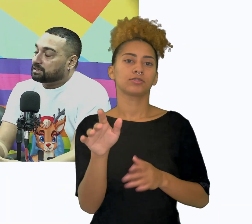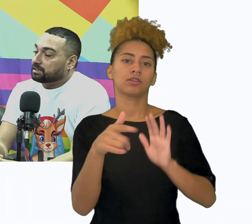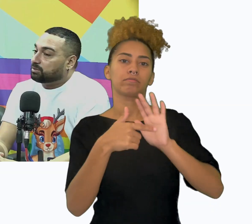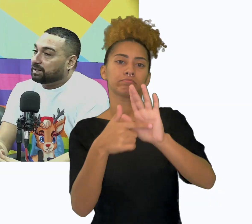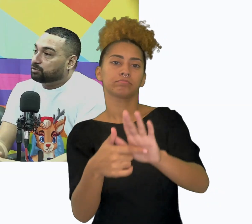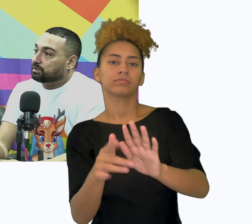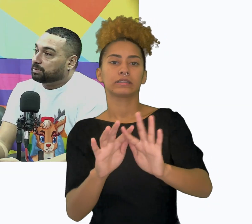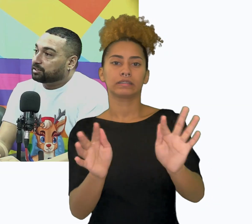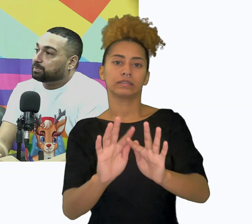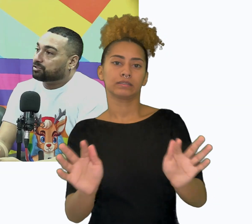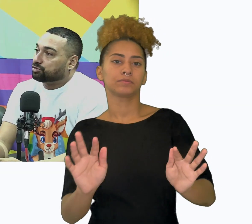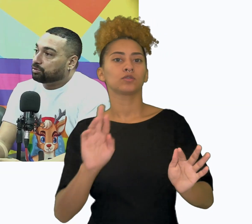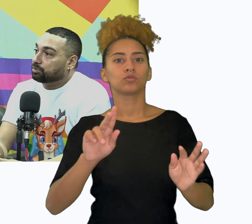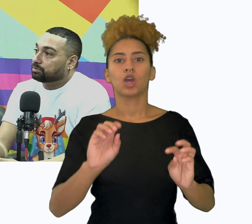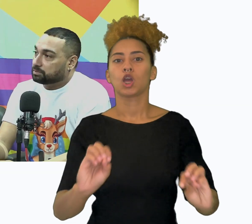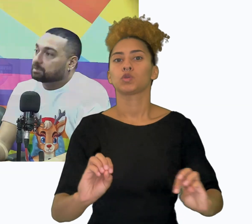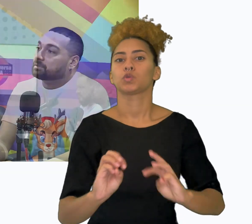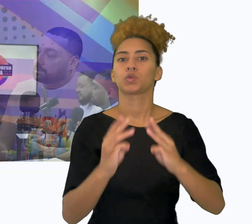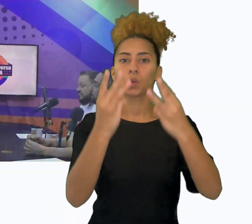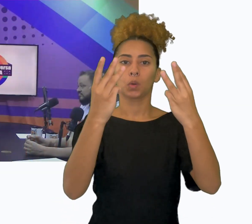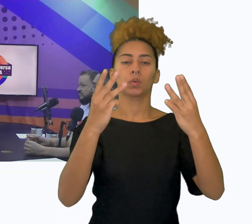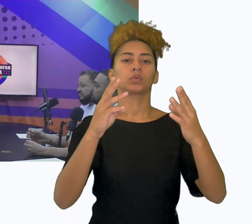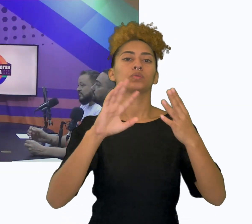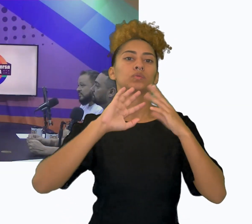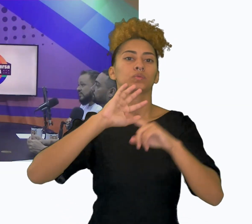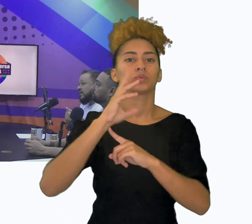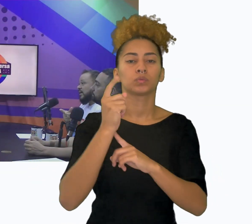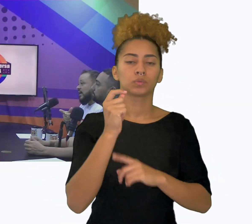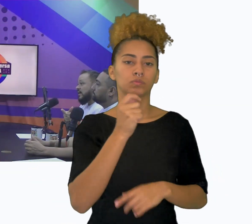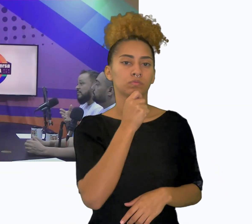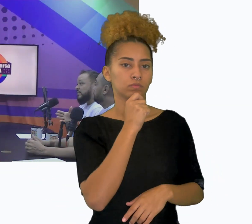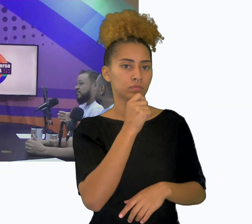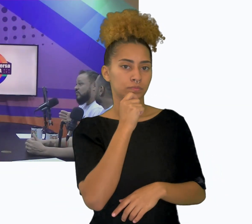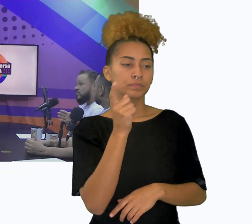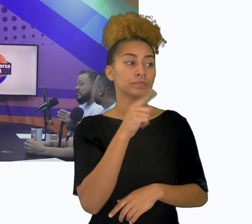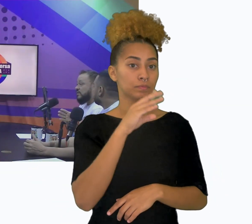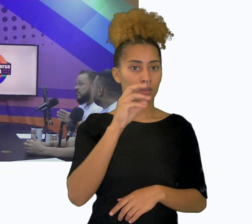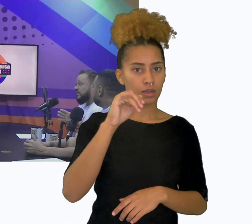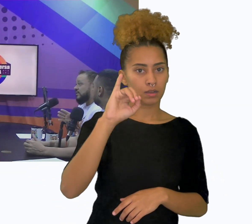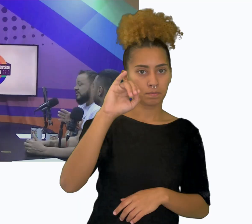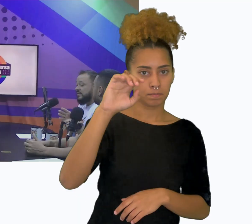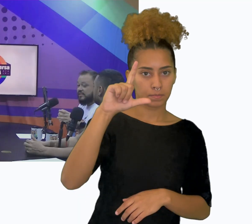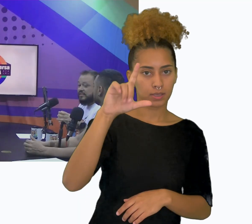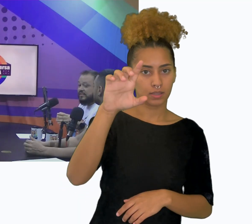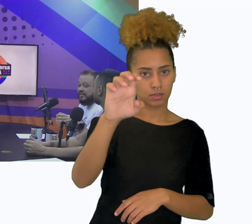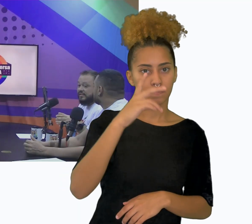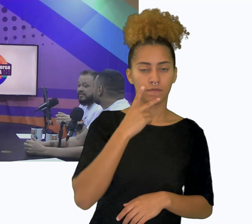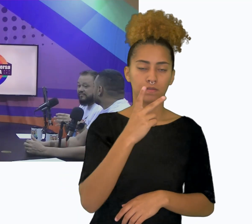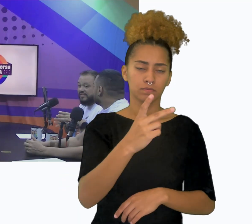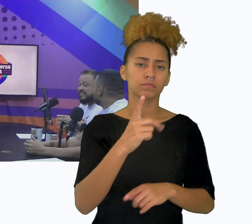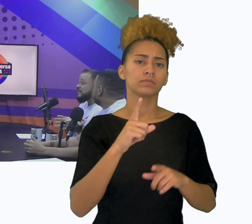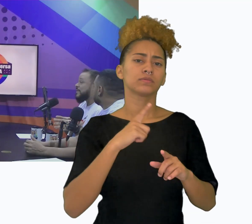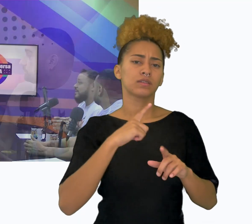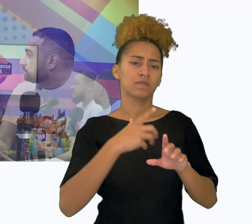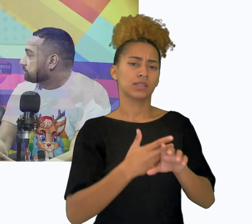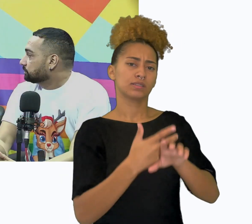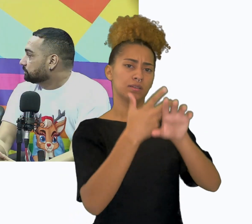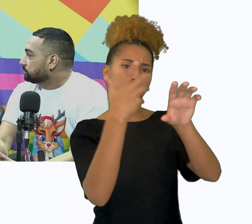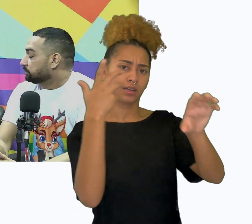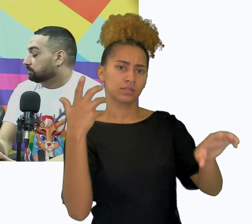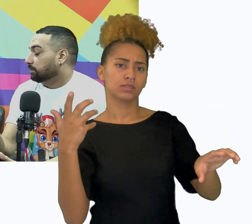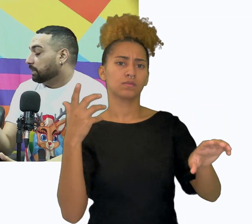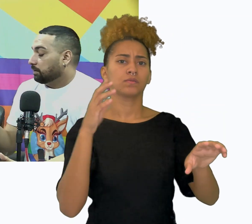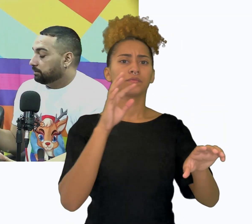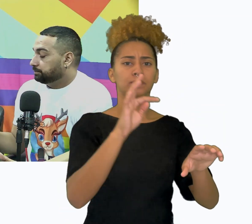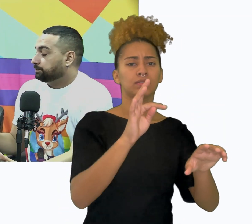assim, não era muito aberto pra show. De show de arte transformista. A Camille falou uma coisa agora, que havia essa separação